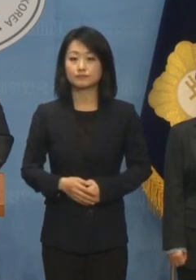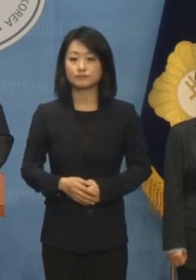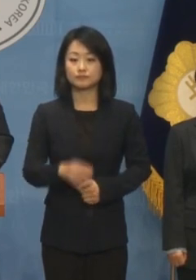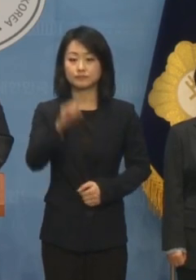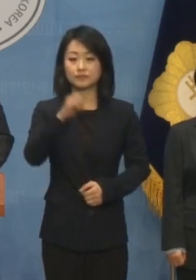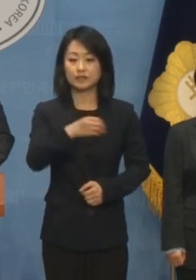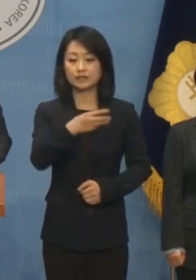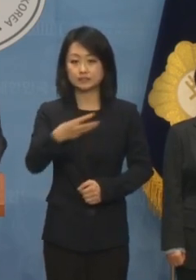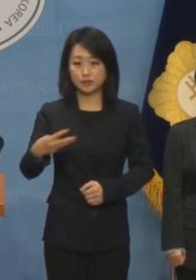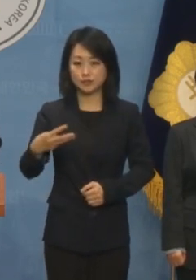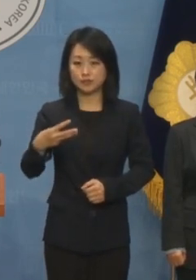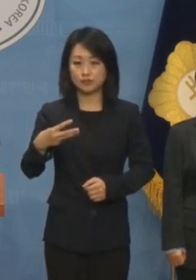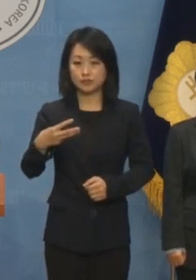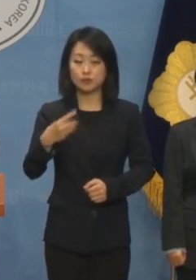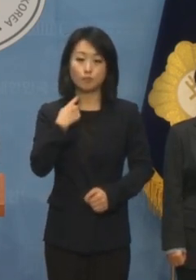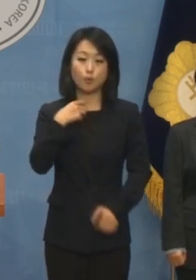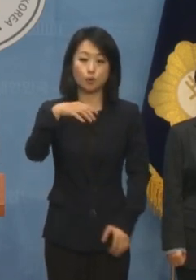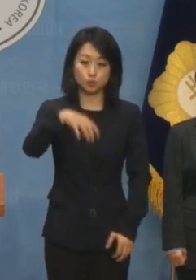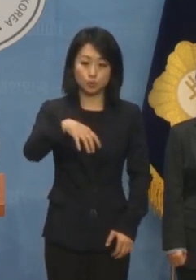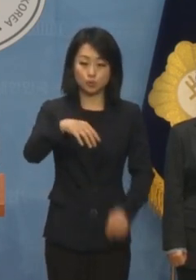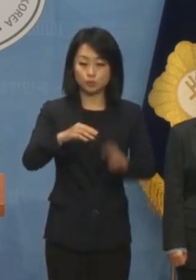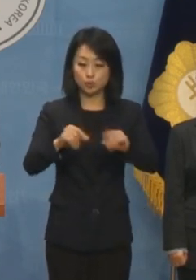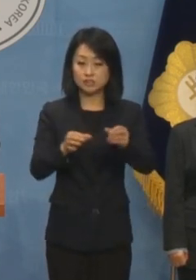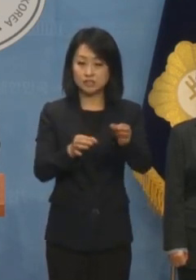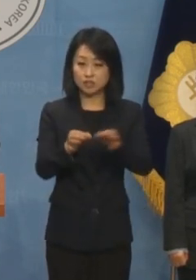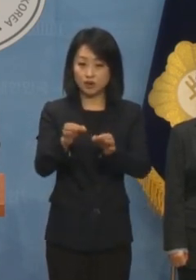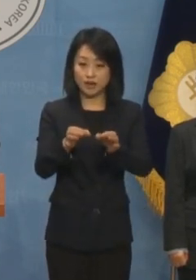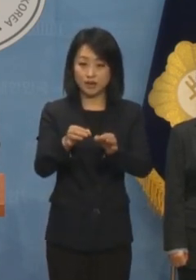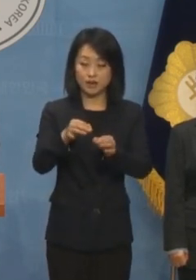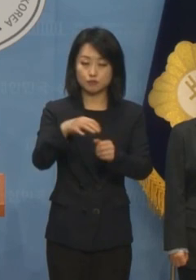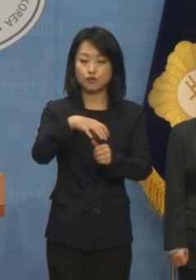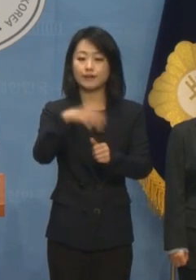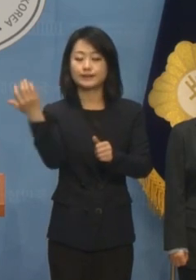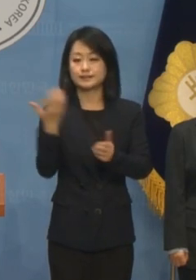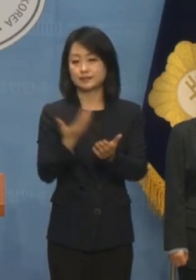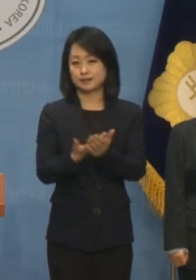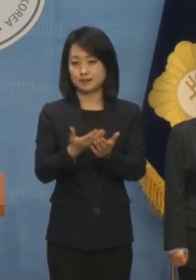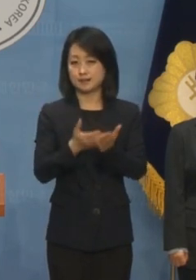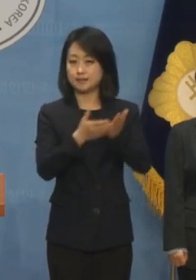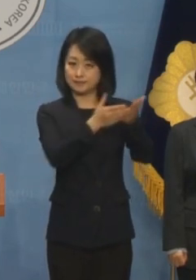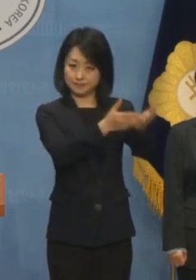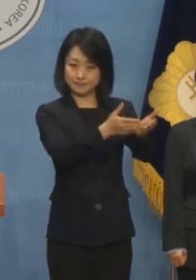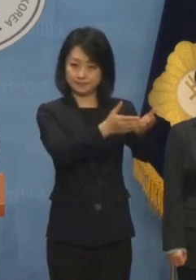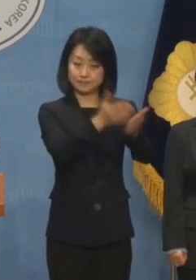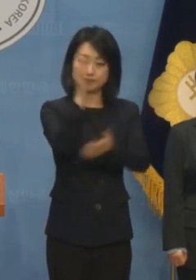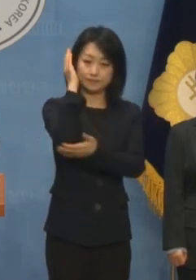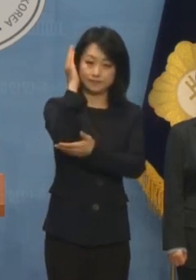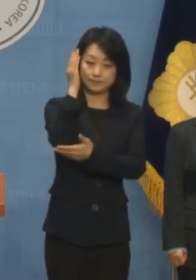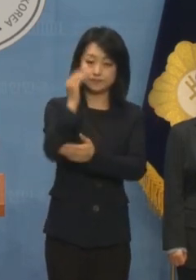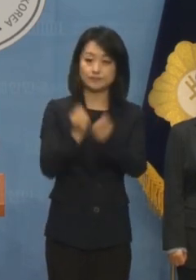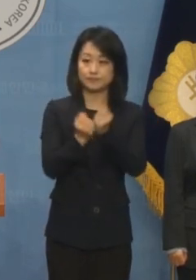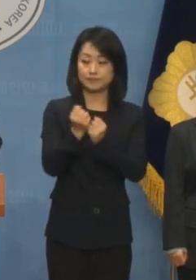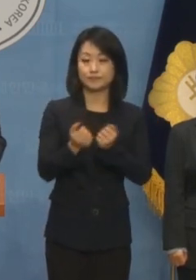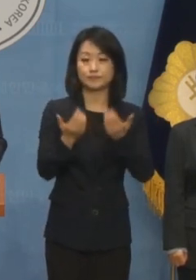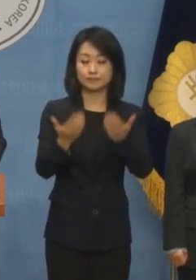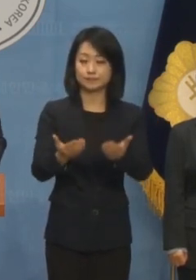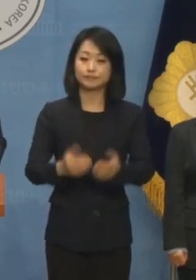양천구 목동 토지거래 허가구역 해제하라는 오세훈 시장에게 보내는 그런 메시지를 전달하고자